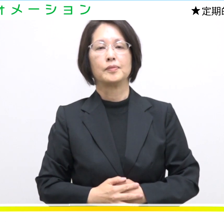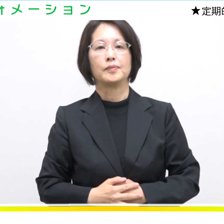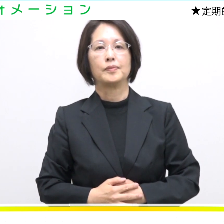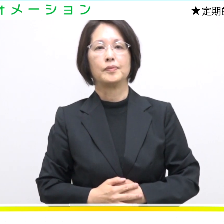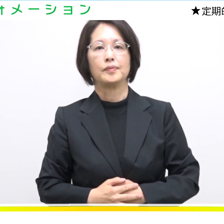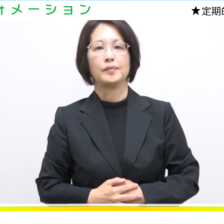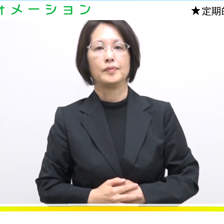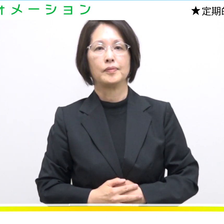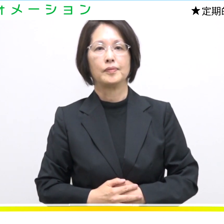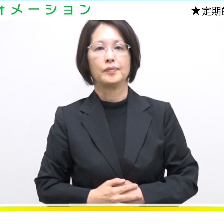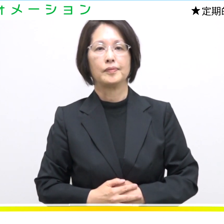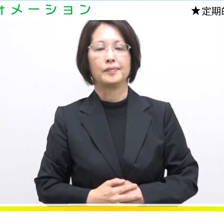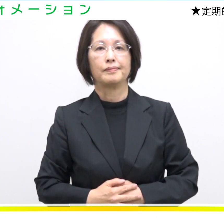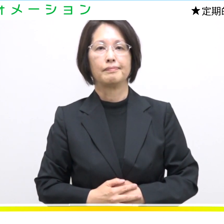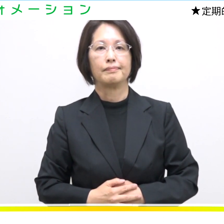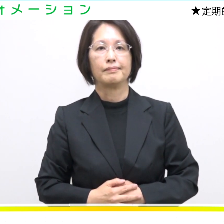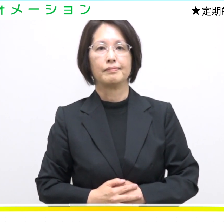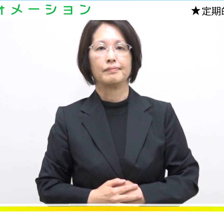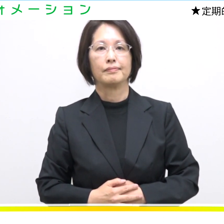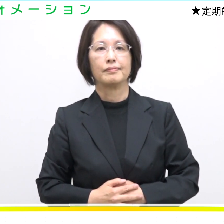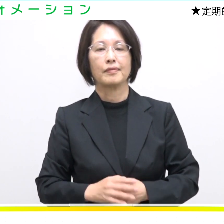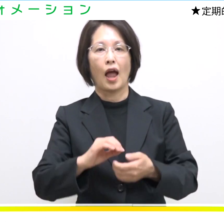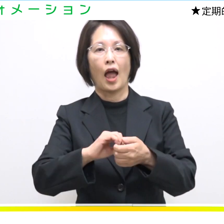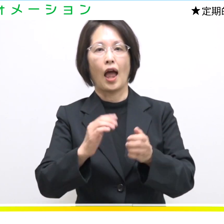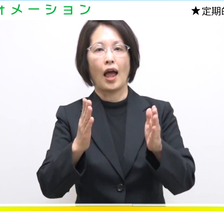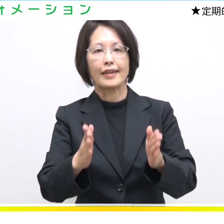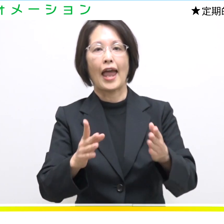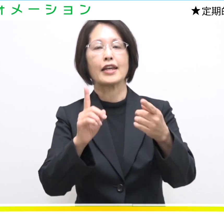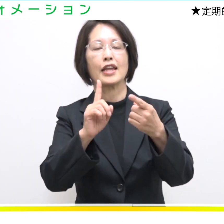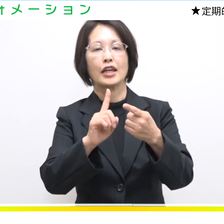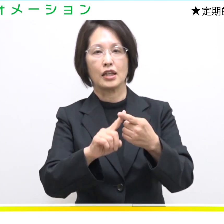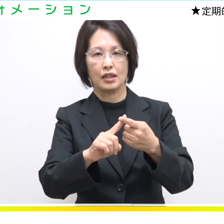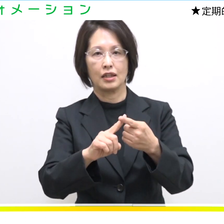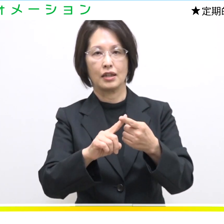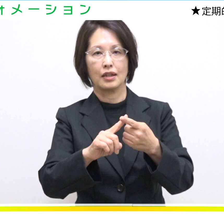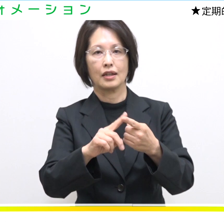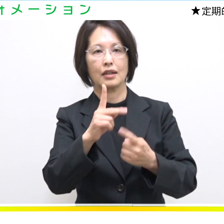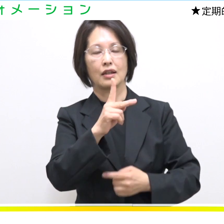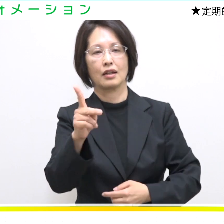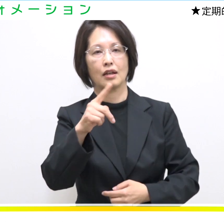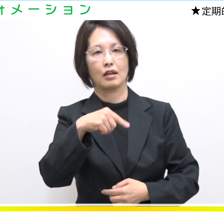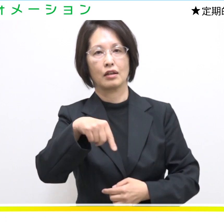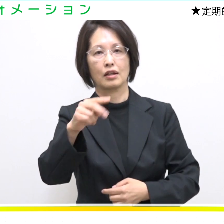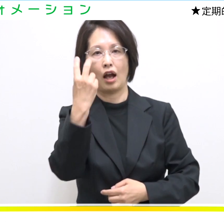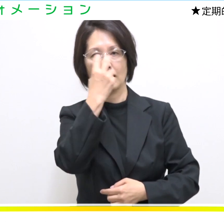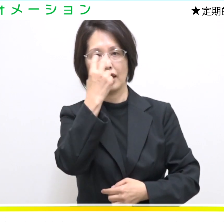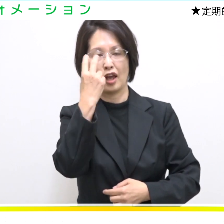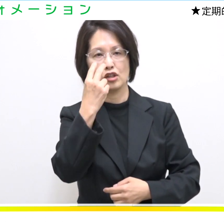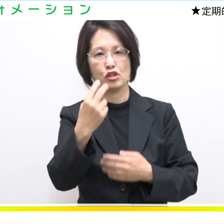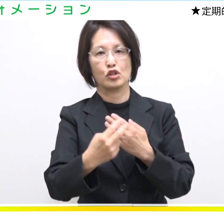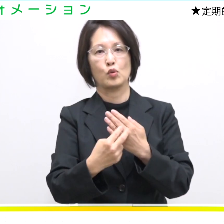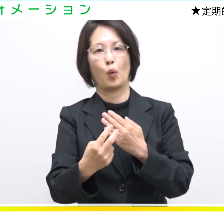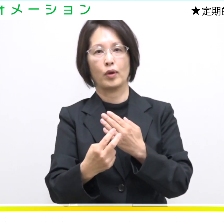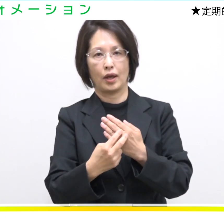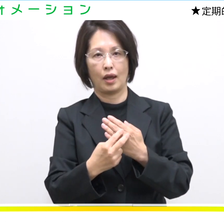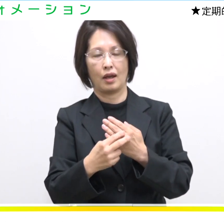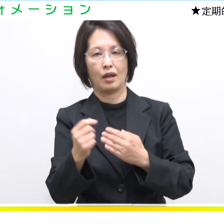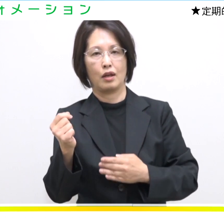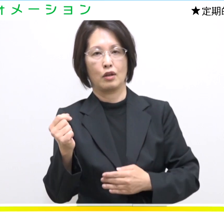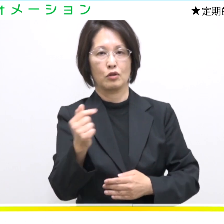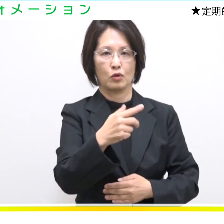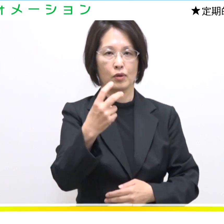ます定期的にが検診を受け早期